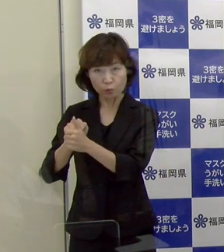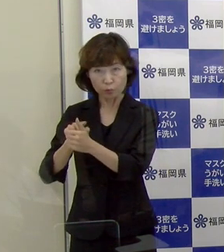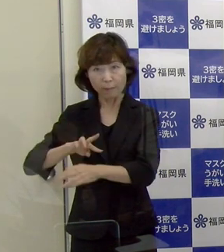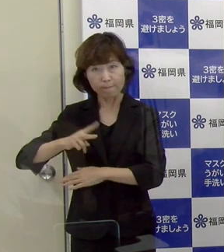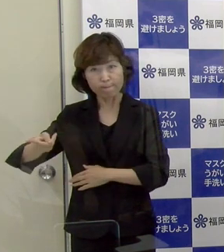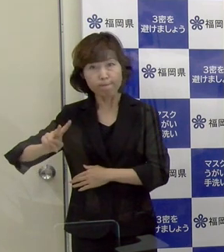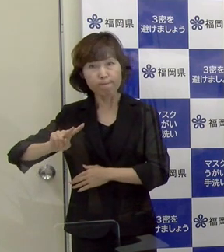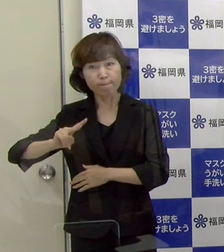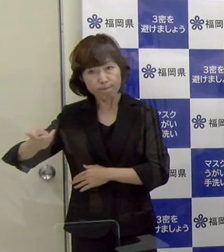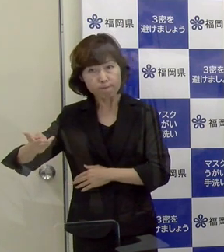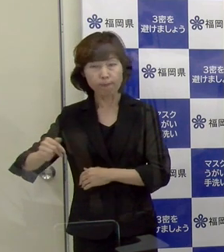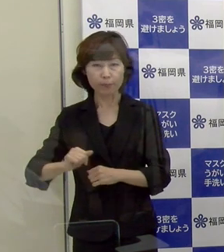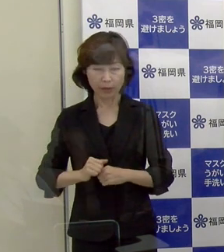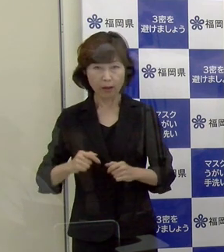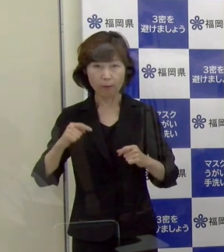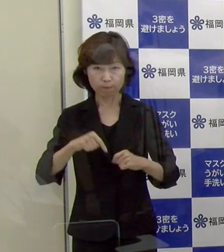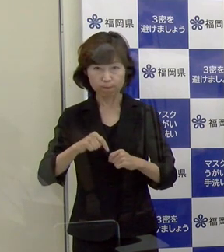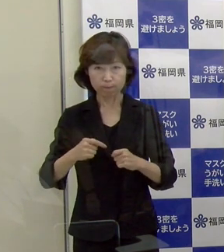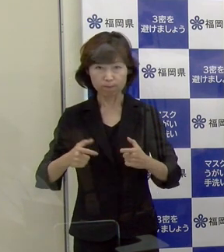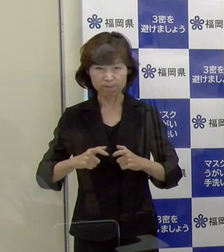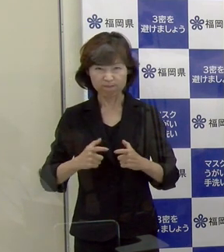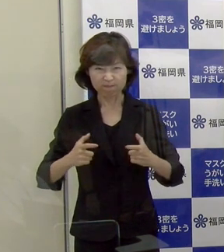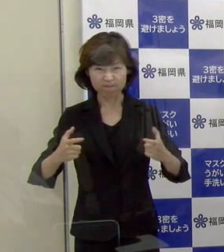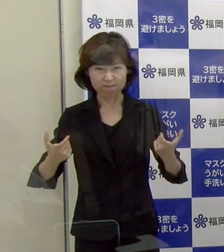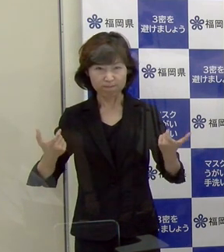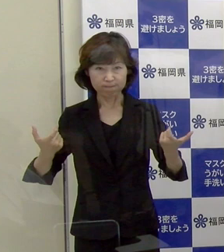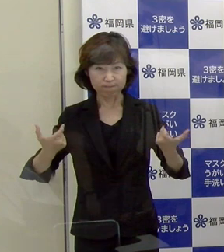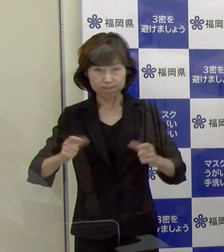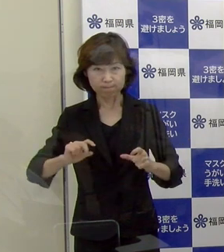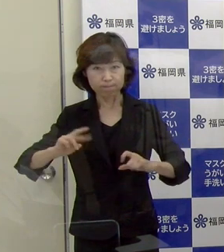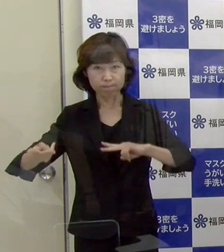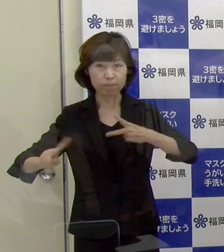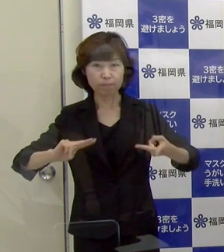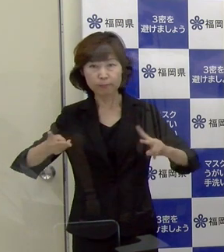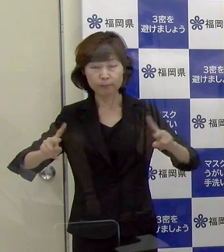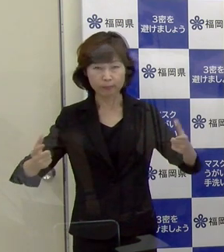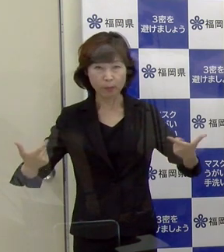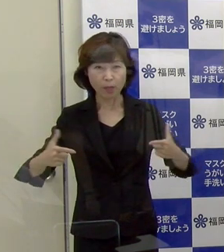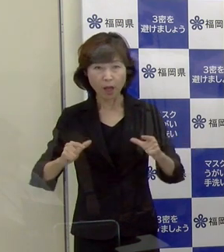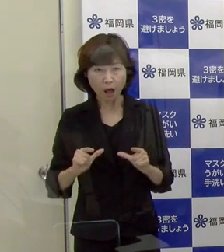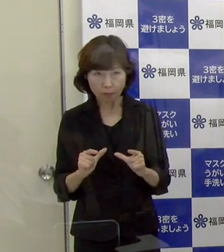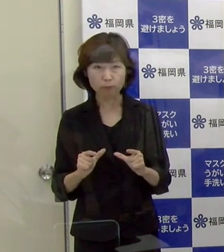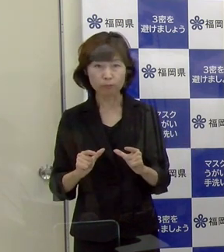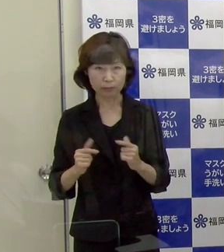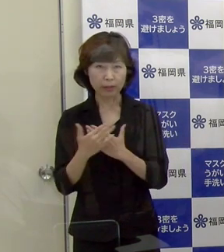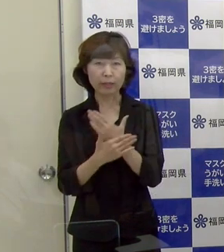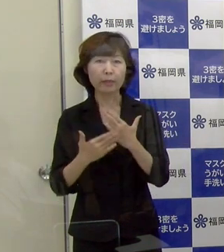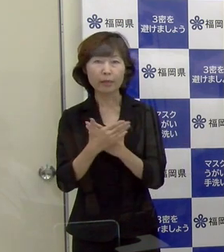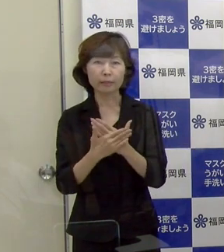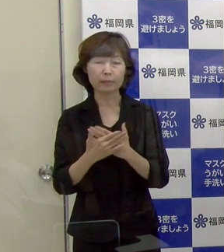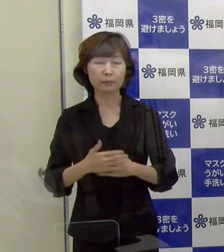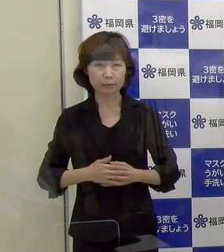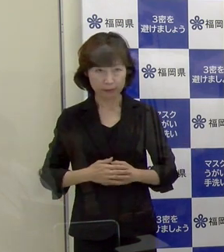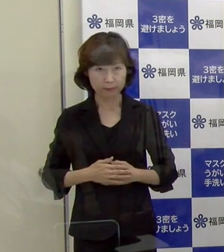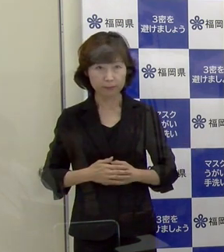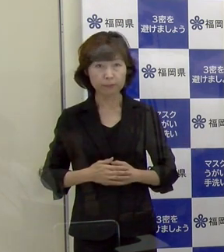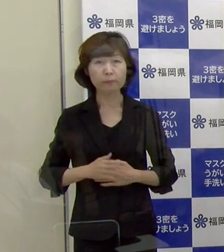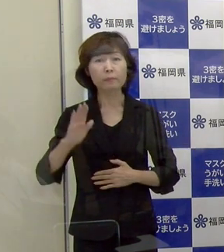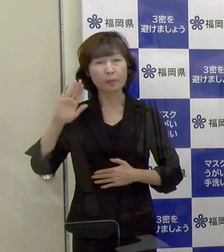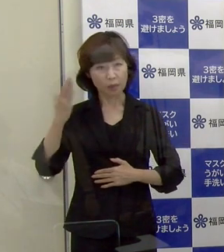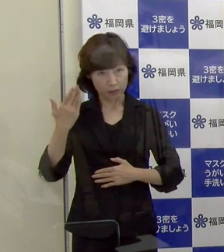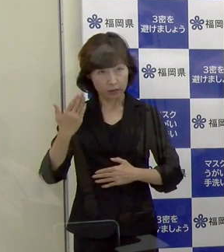などによりまして医療の逼迫を何としても回避してまいりますはいしかし